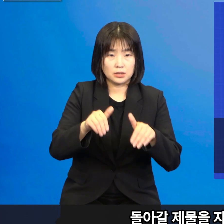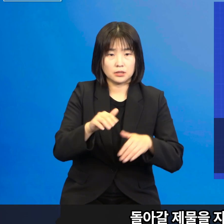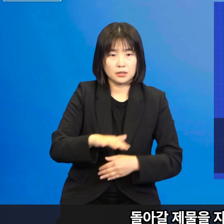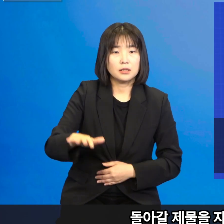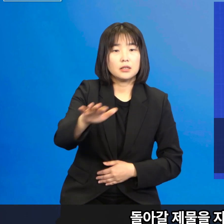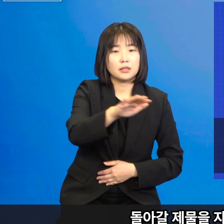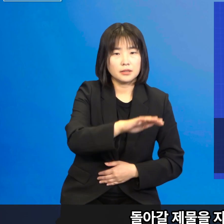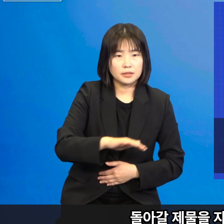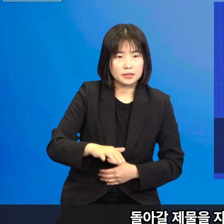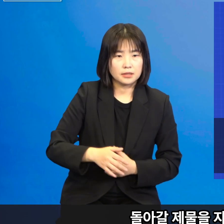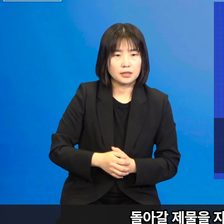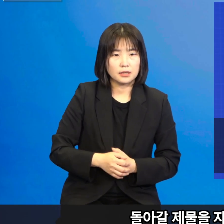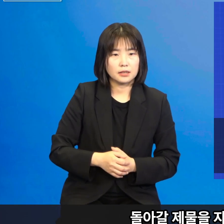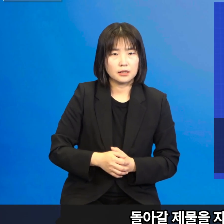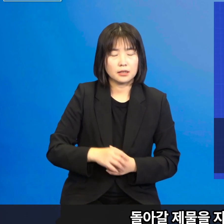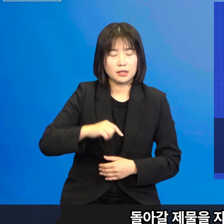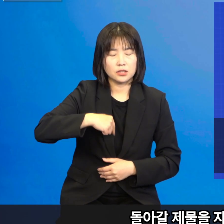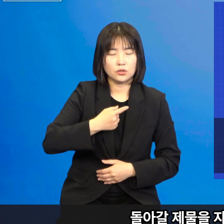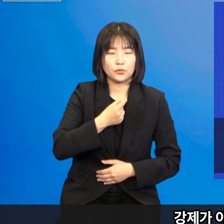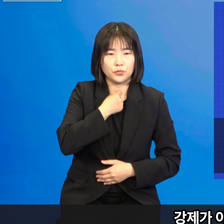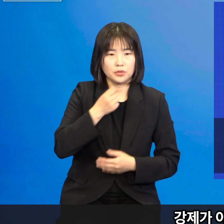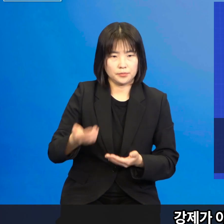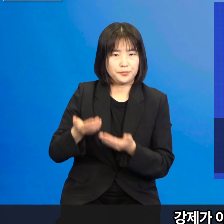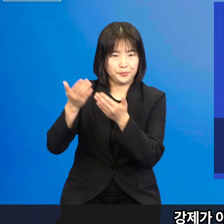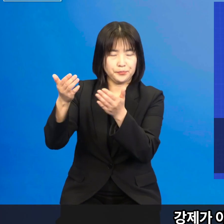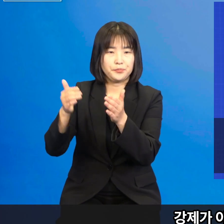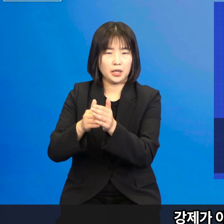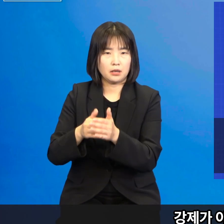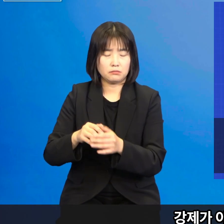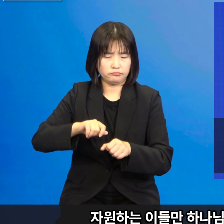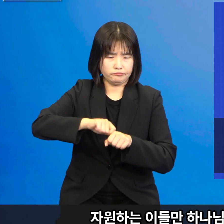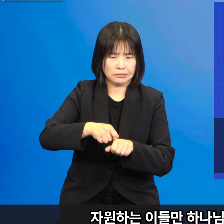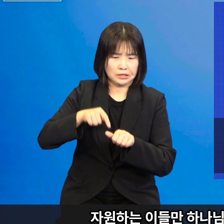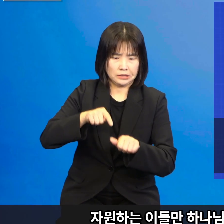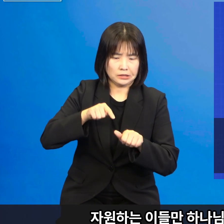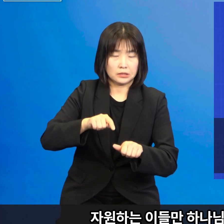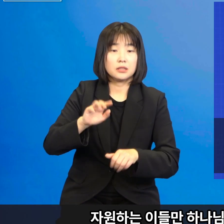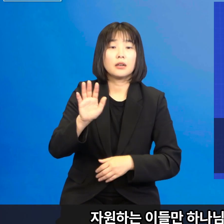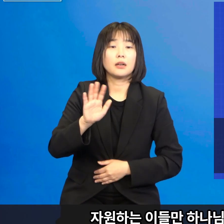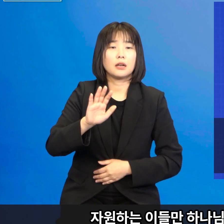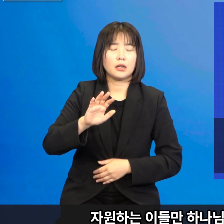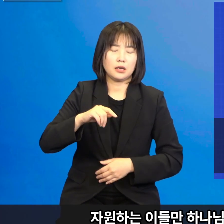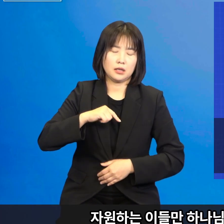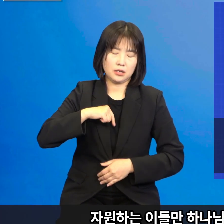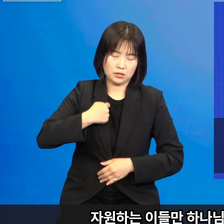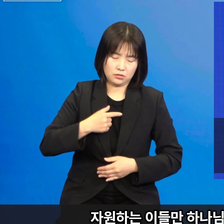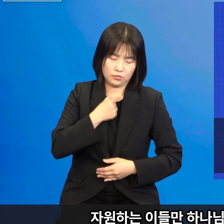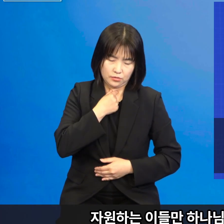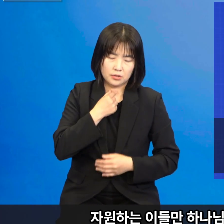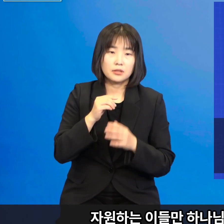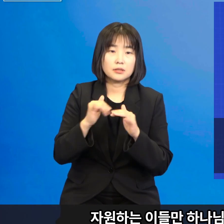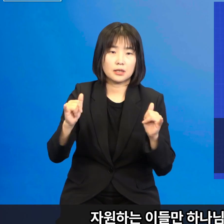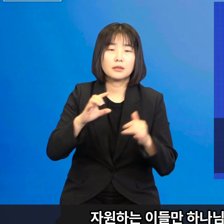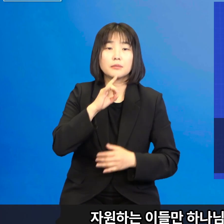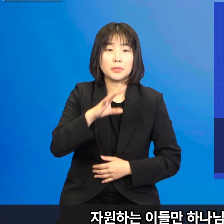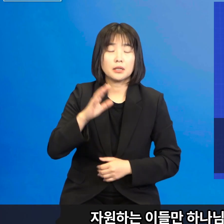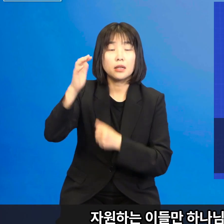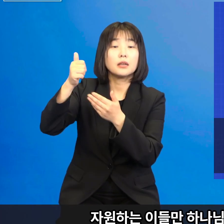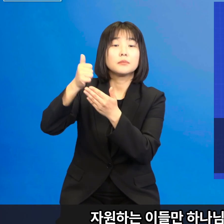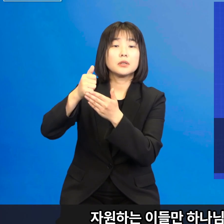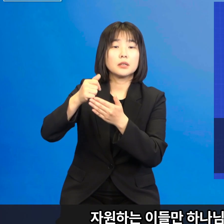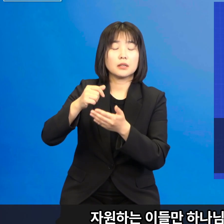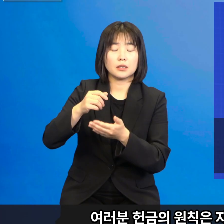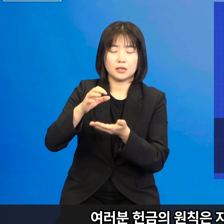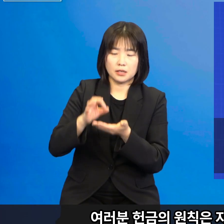사람들에게 돌아갈 재물을 자원하여 내놓았다는, 강제가 아니었어요. 자원하는 이들만 하나님께